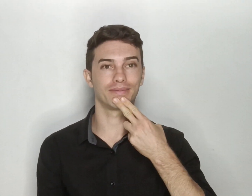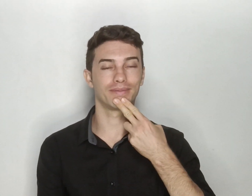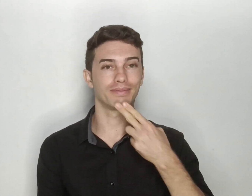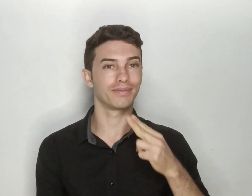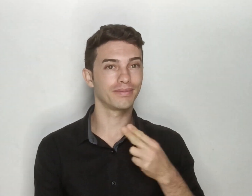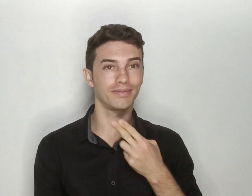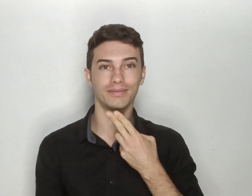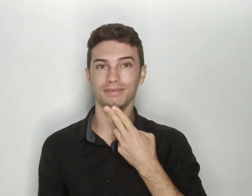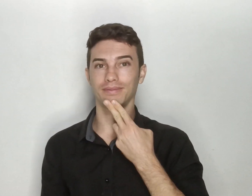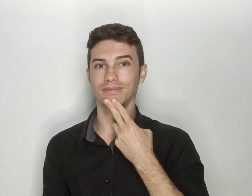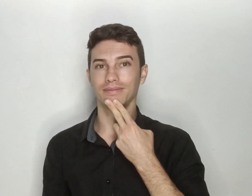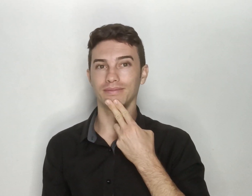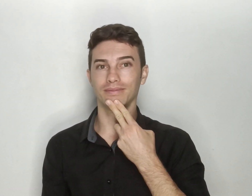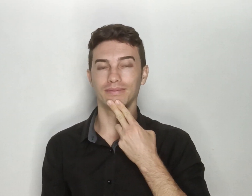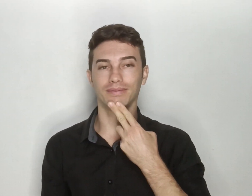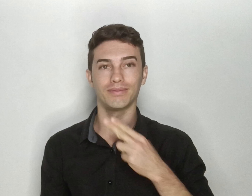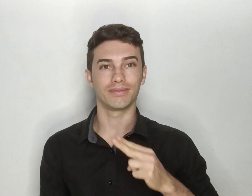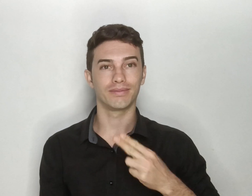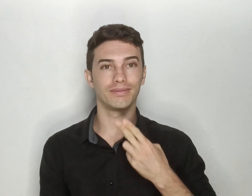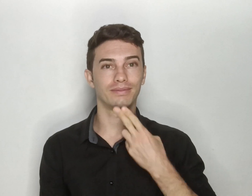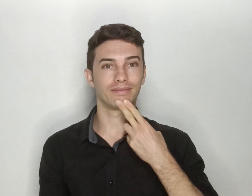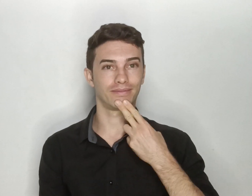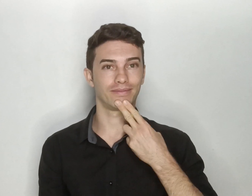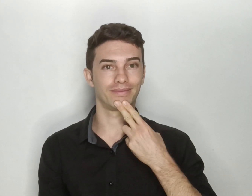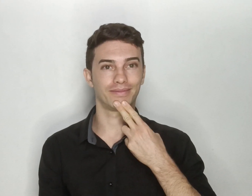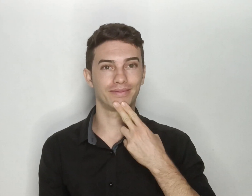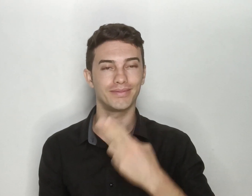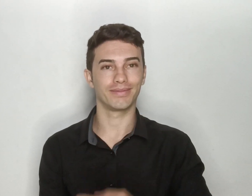dedos aqui no queixo. Simone Tebet.